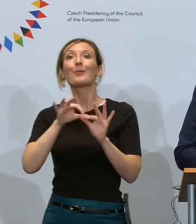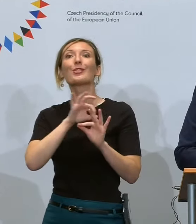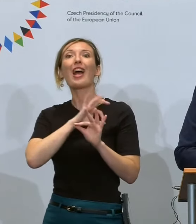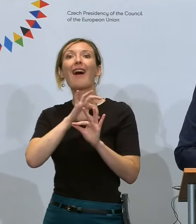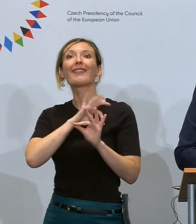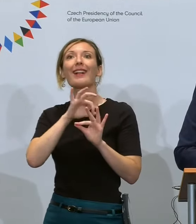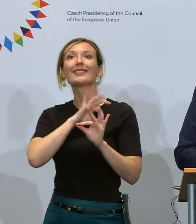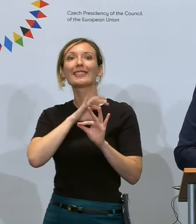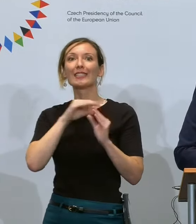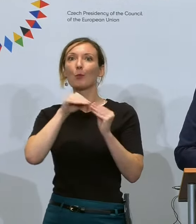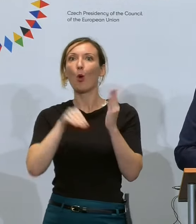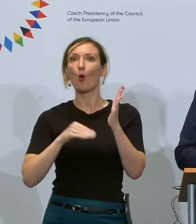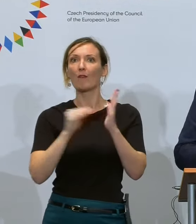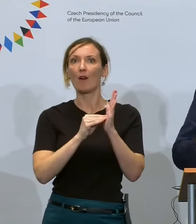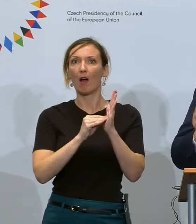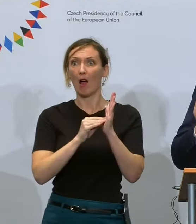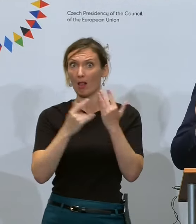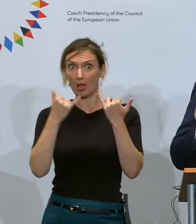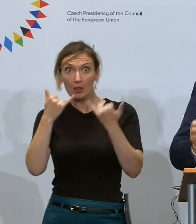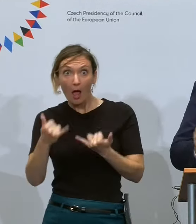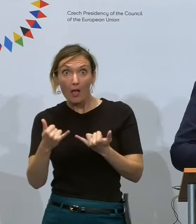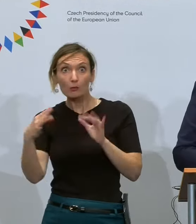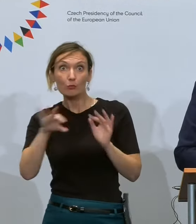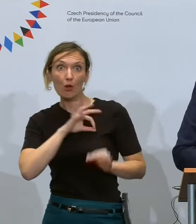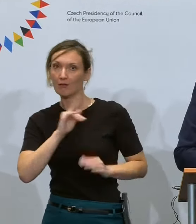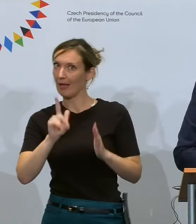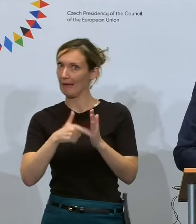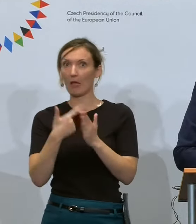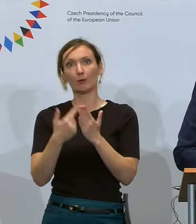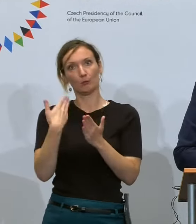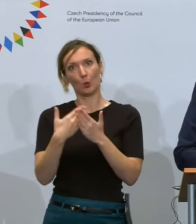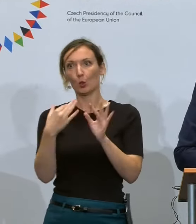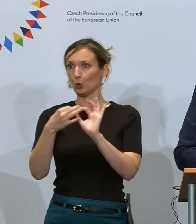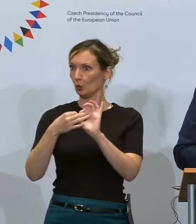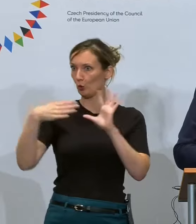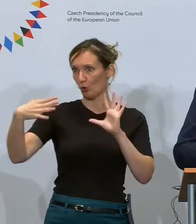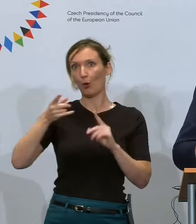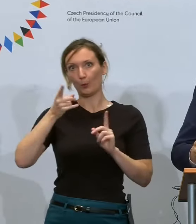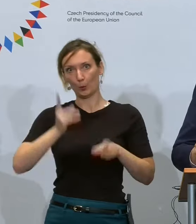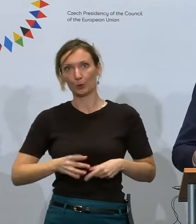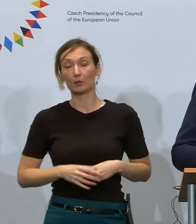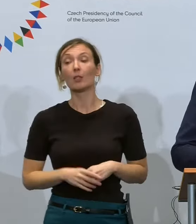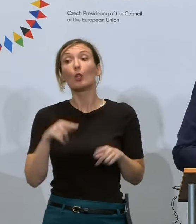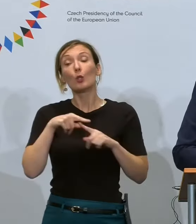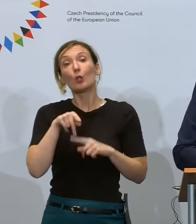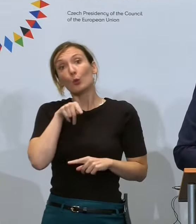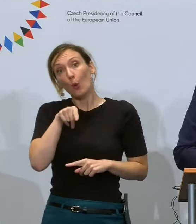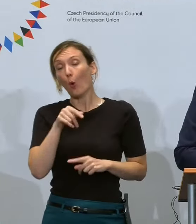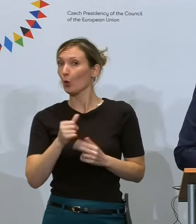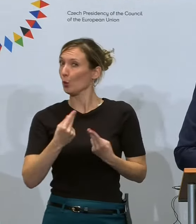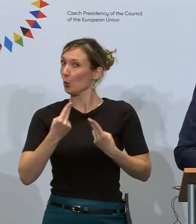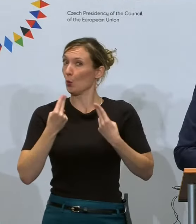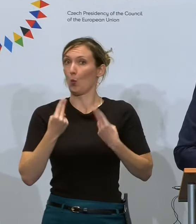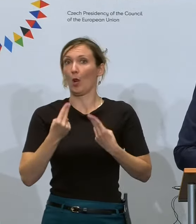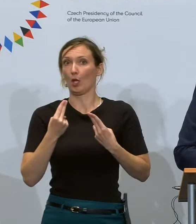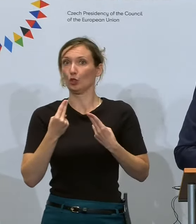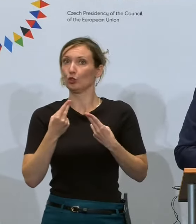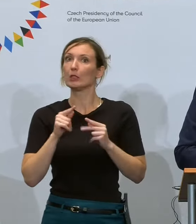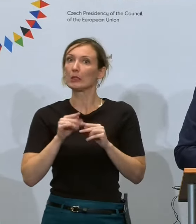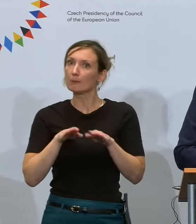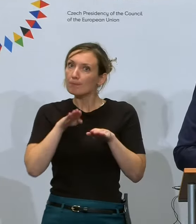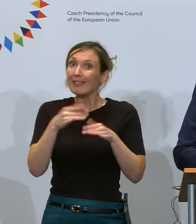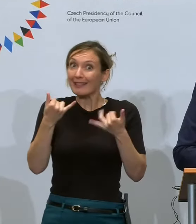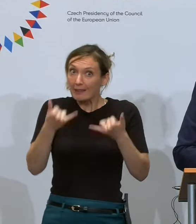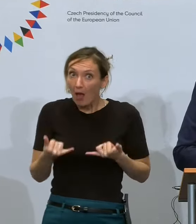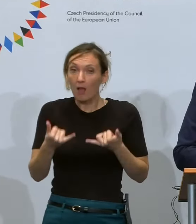takováto politická realita není. A já to vnímám jako první důležitý krok, který může, a myslím si, že vlastně to je